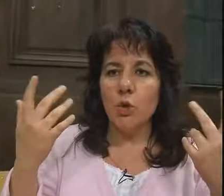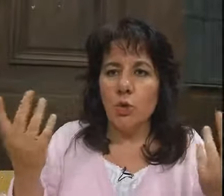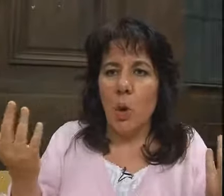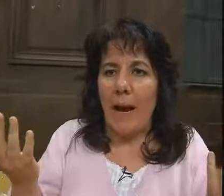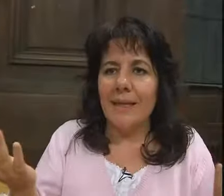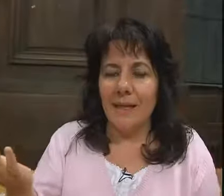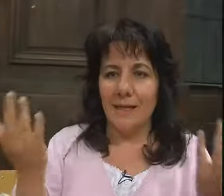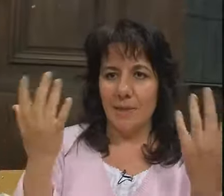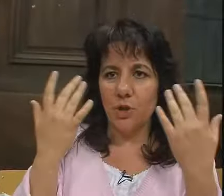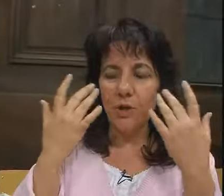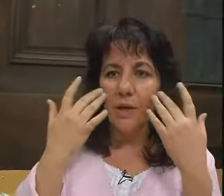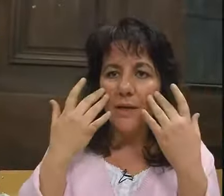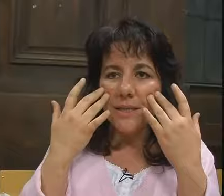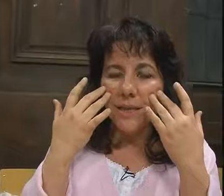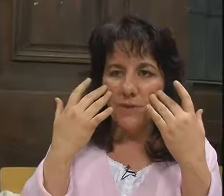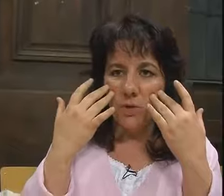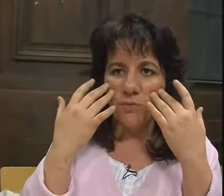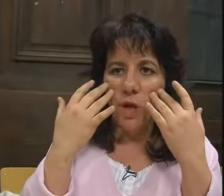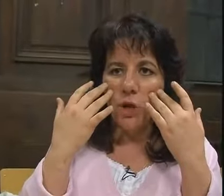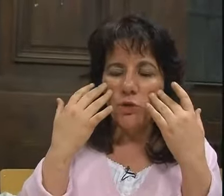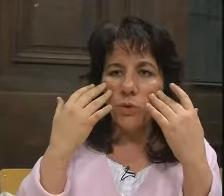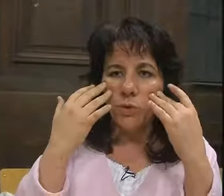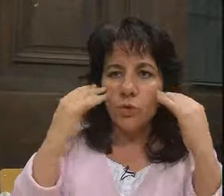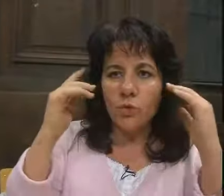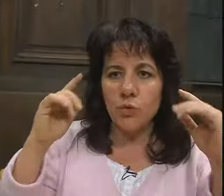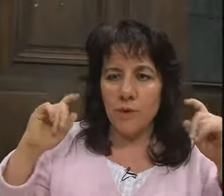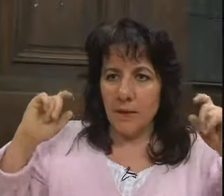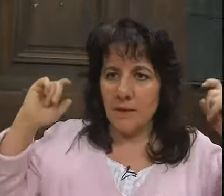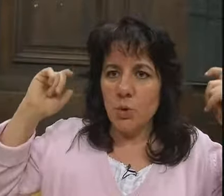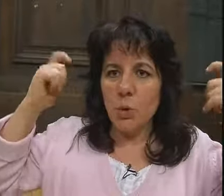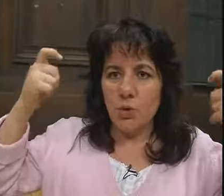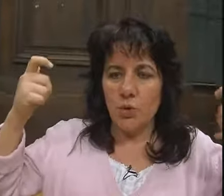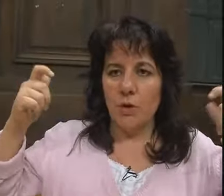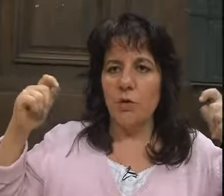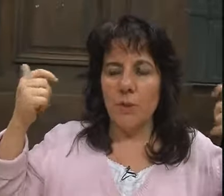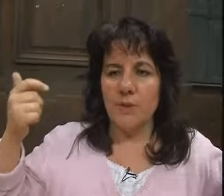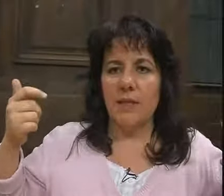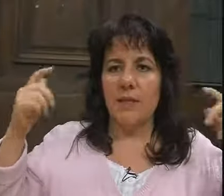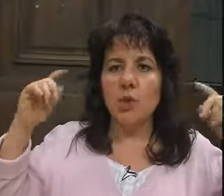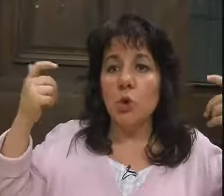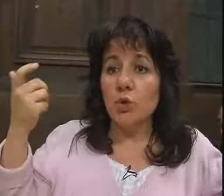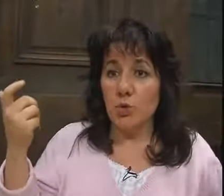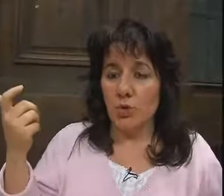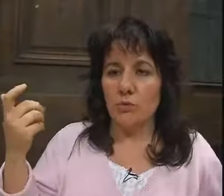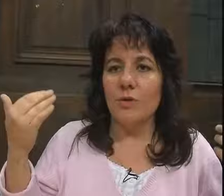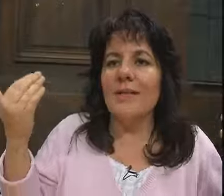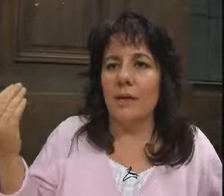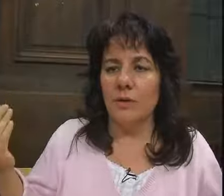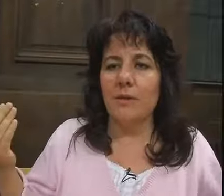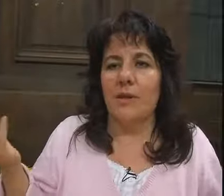son canal récepteur, c'est la vision. Donc, toute sa structure de pensée et de construction de sa langue, qui est la